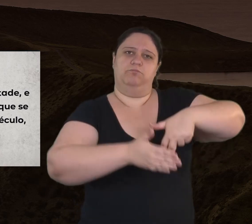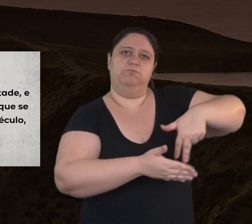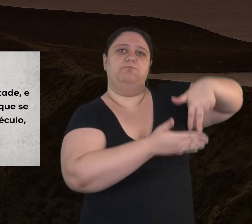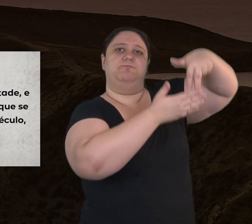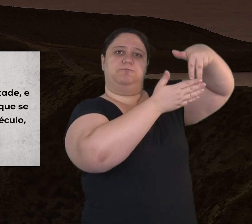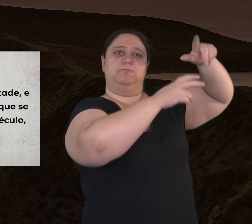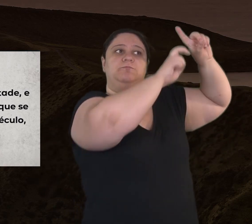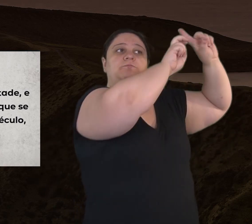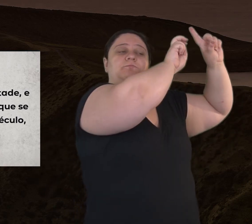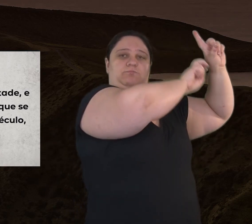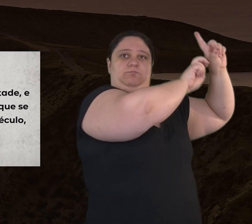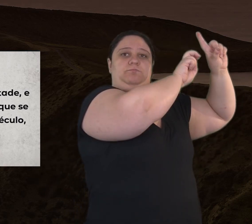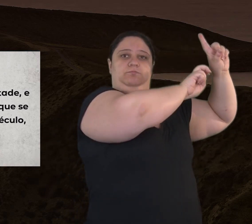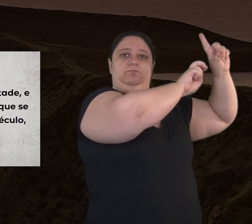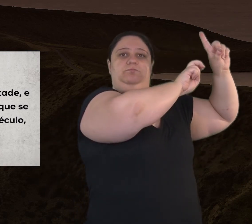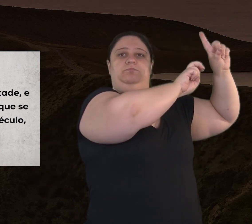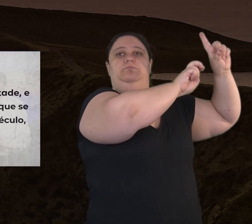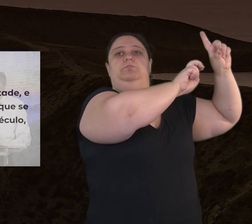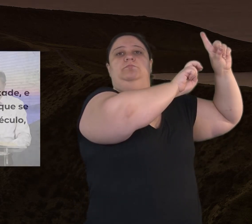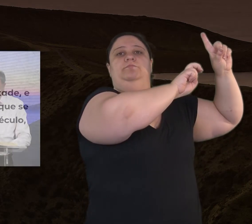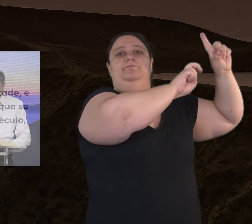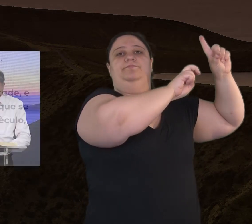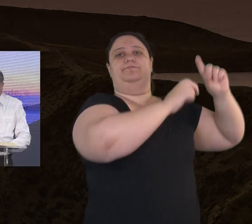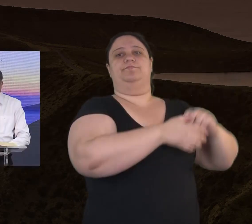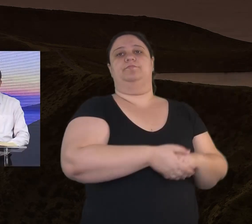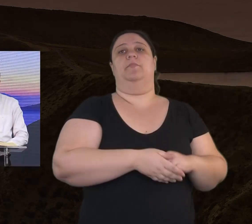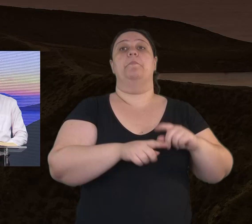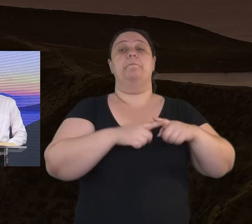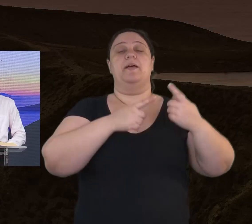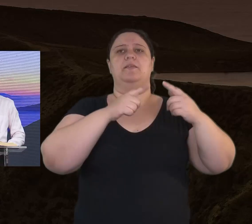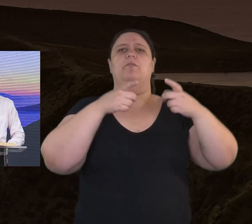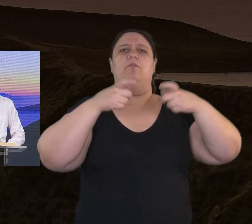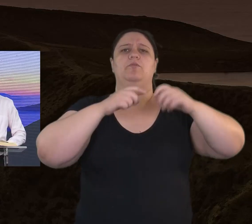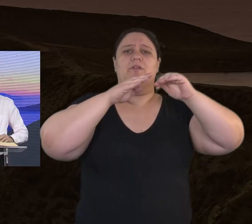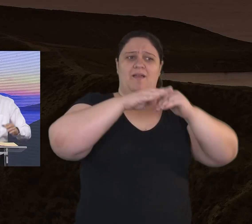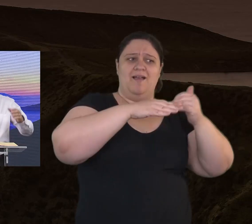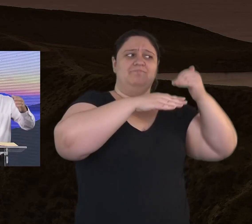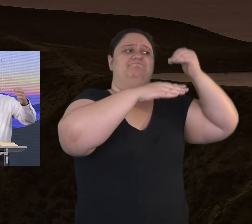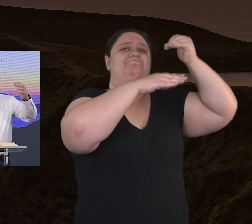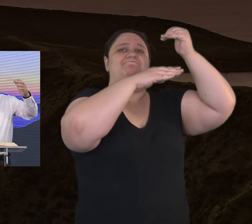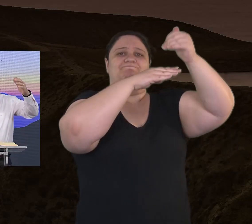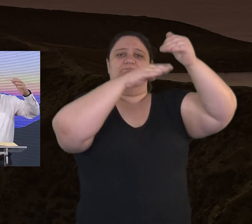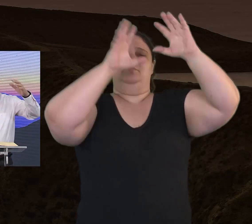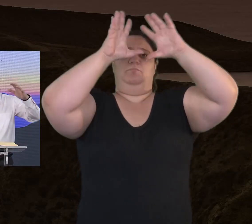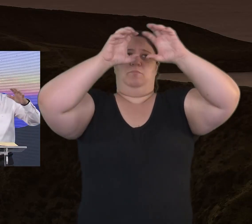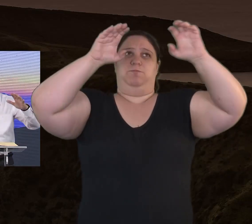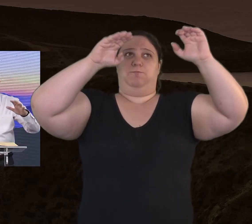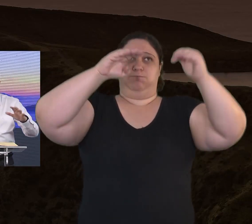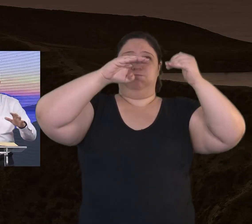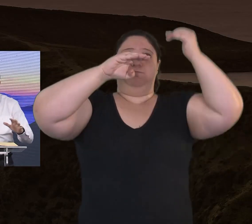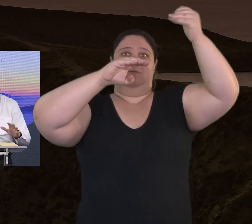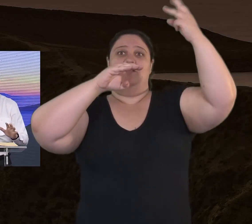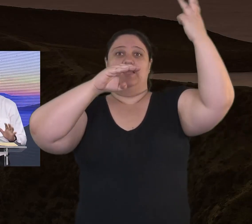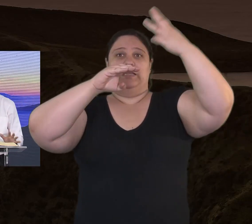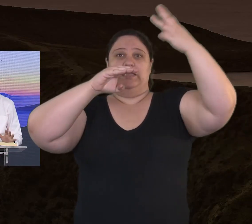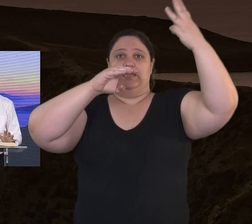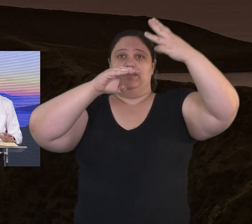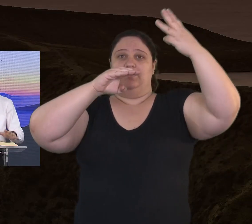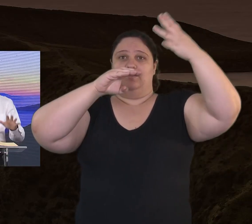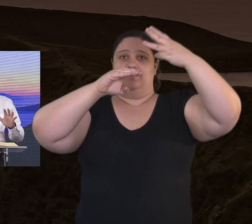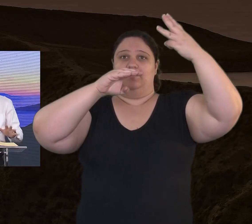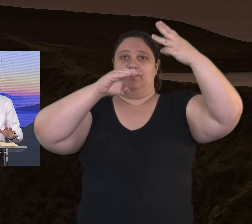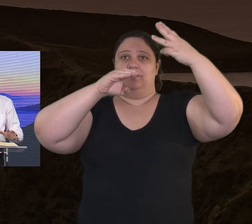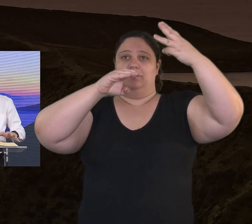já nas regiões celestiais, mas acima dessa região celestial, onde